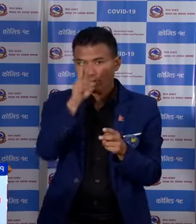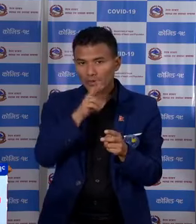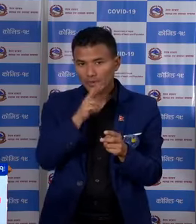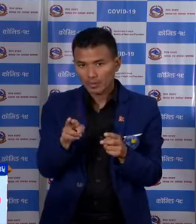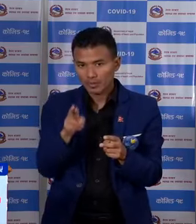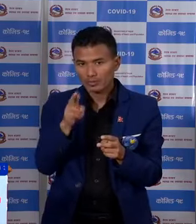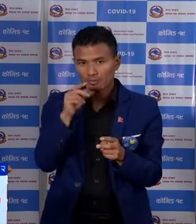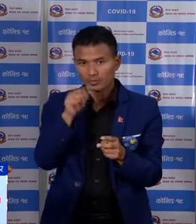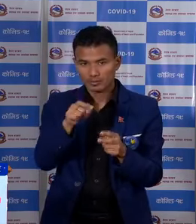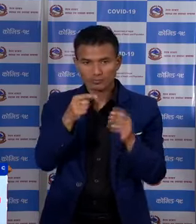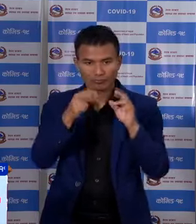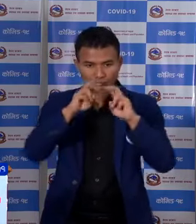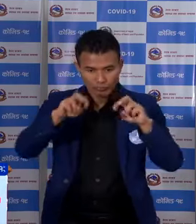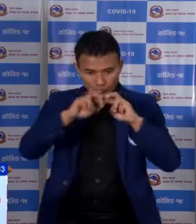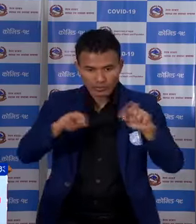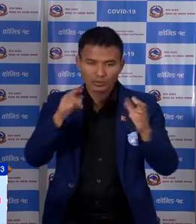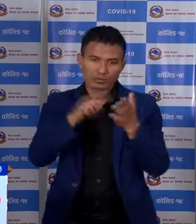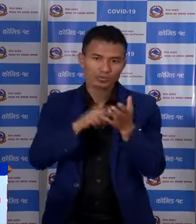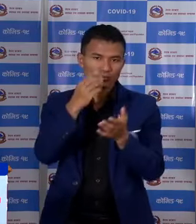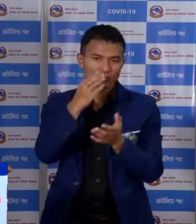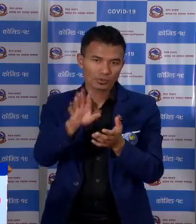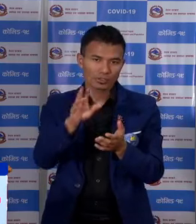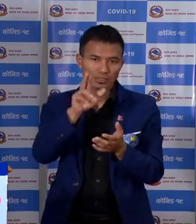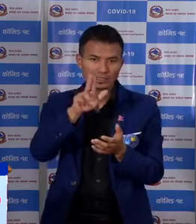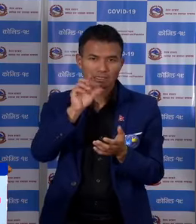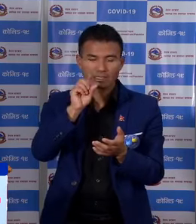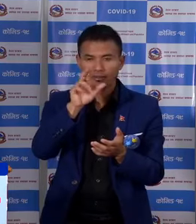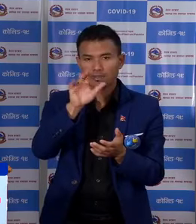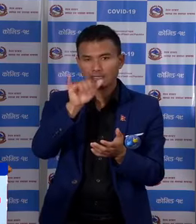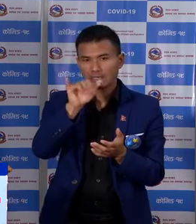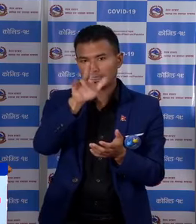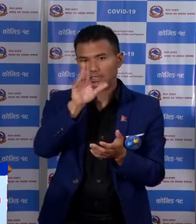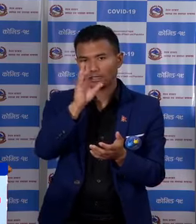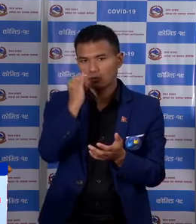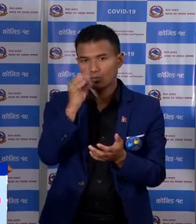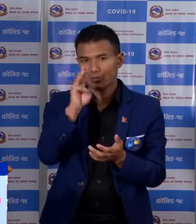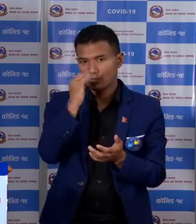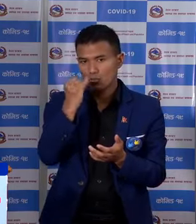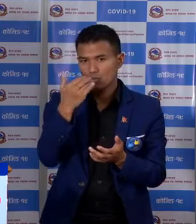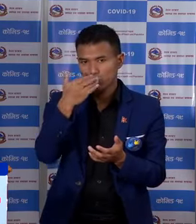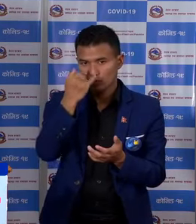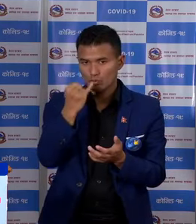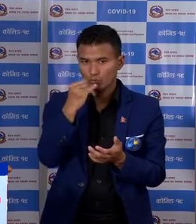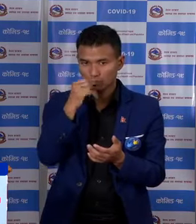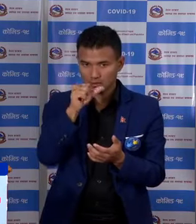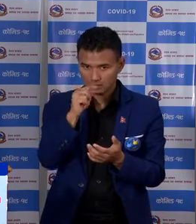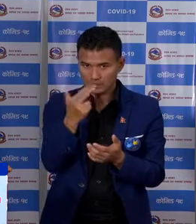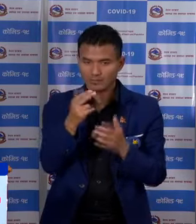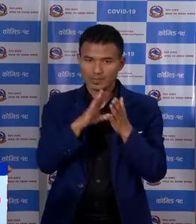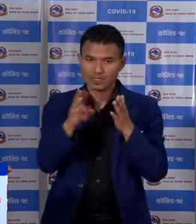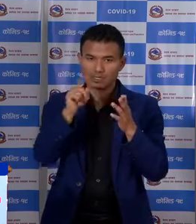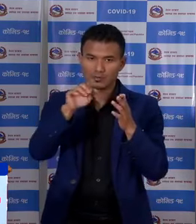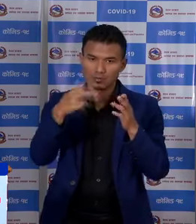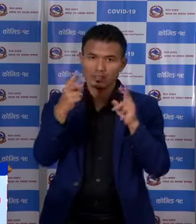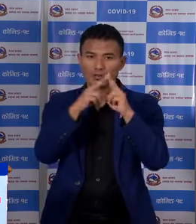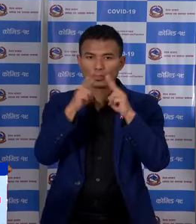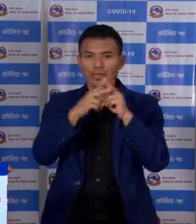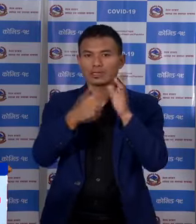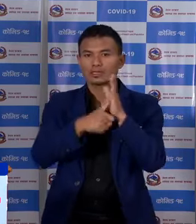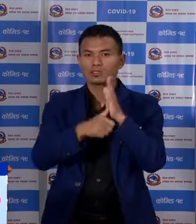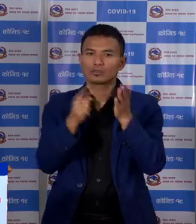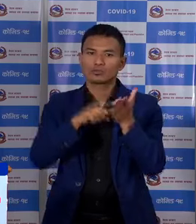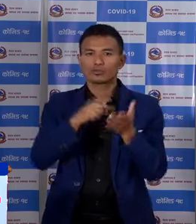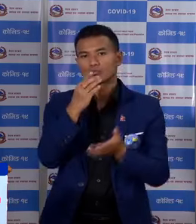કેસ ઇંબીસ્ટિગેશન શુરુ ગર્શં એપિડોમીલોજી તથારોગ નેંતેર માા સાખા બાઠ તેસ પથી માત્ર કન્ટક્ટ્ટેશીન કામ શુરું